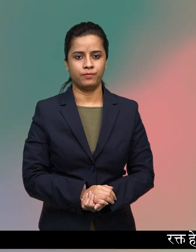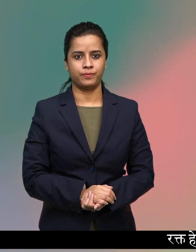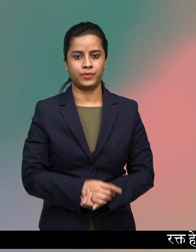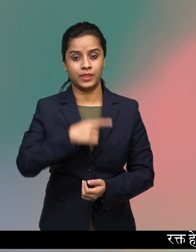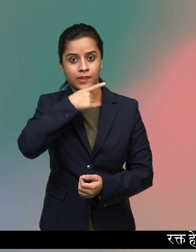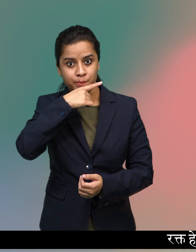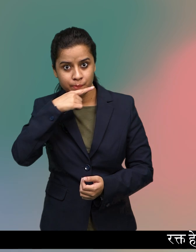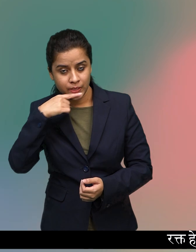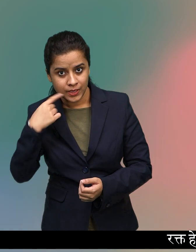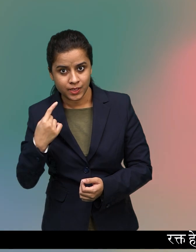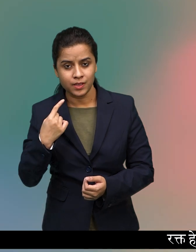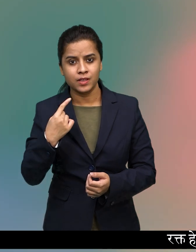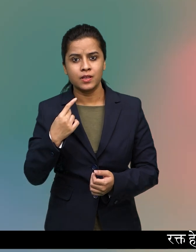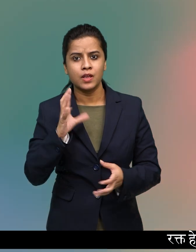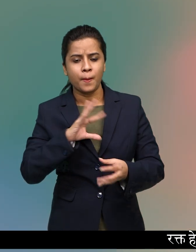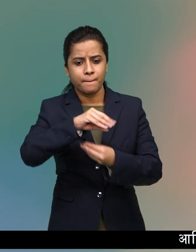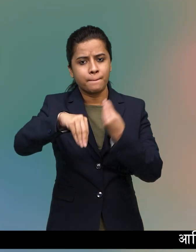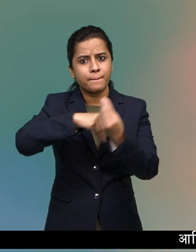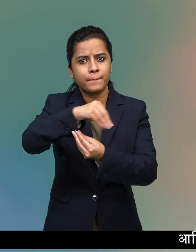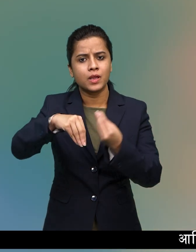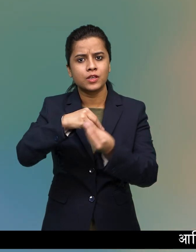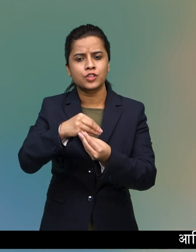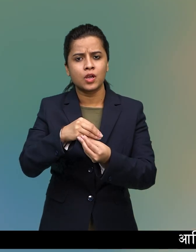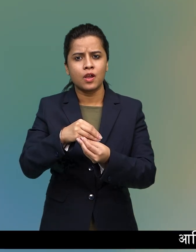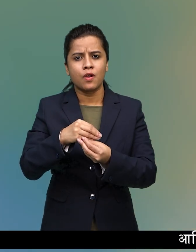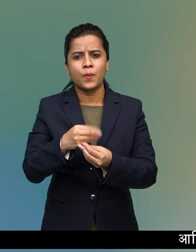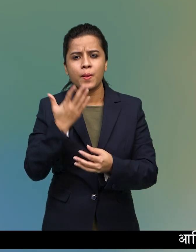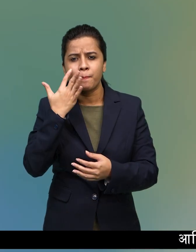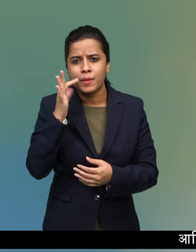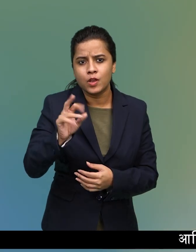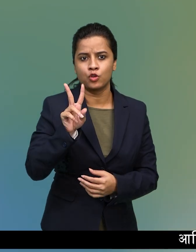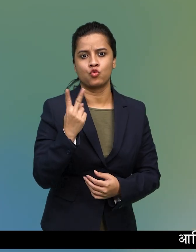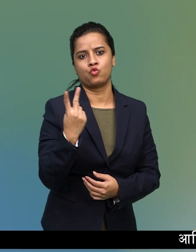रक्त हे प्रामुख्याने द्रव, प्लाझ्मा आणि तयार झालेले घटक